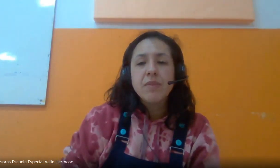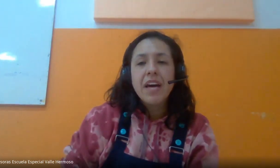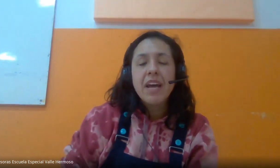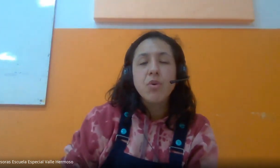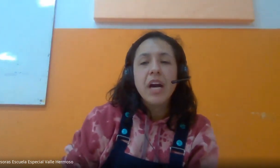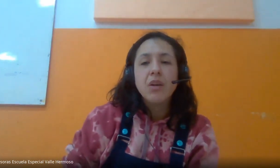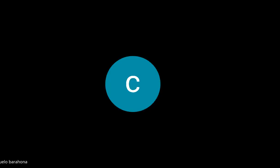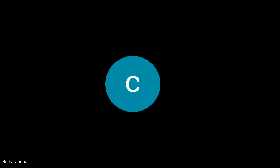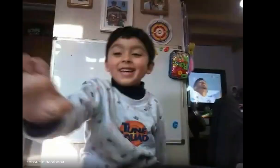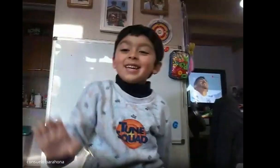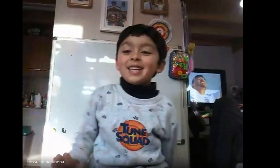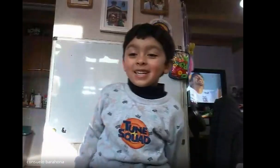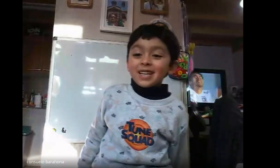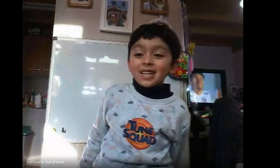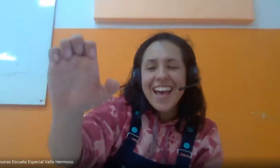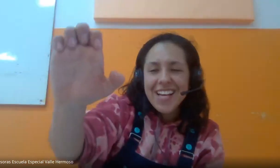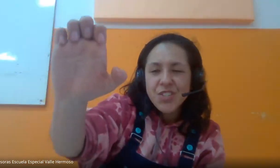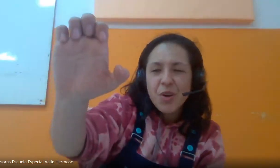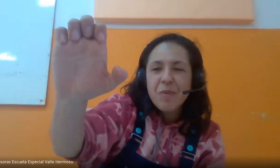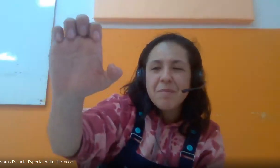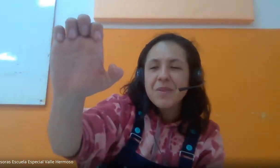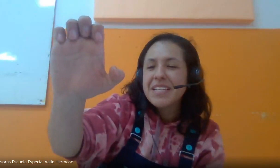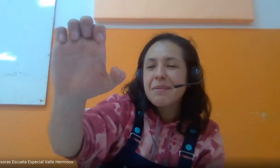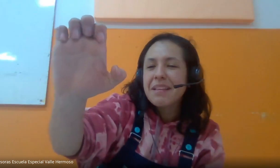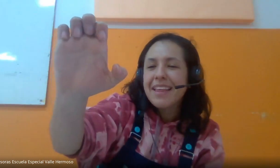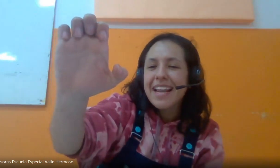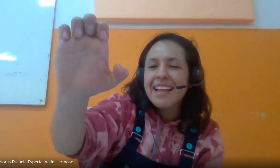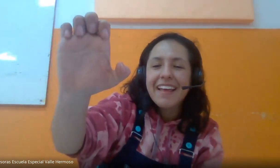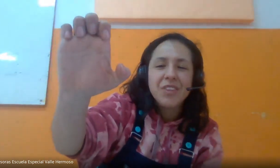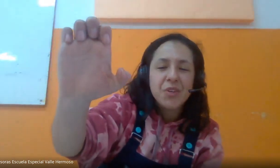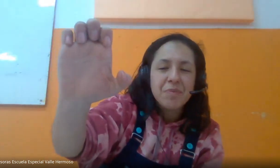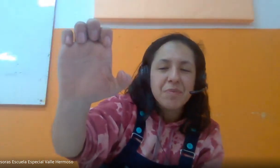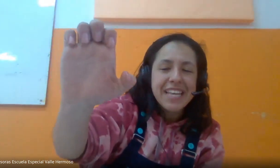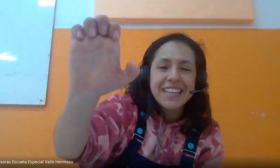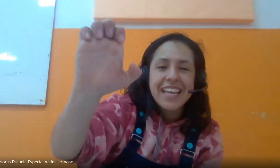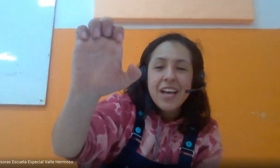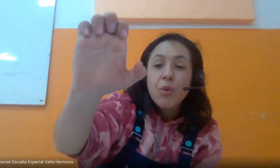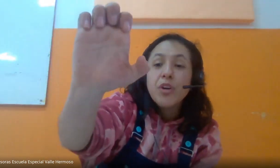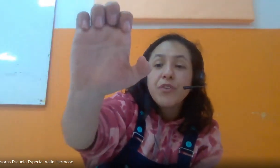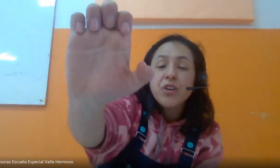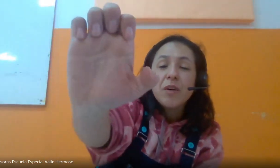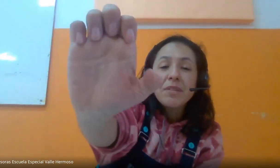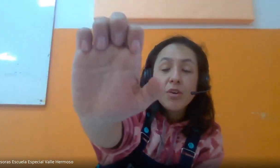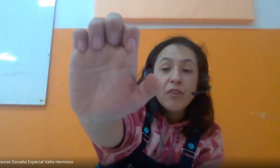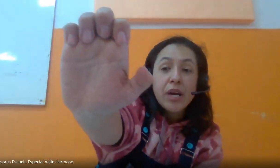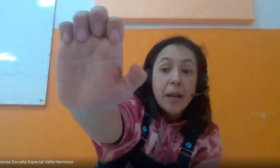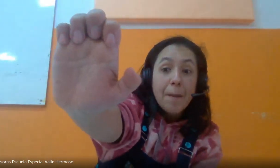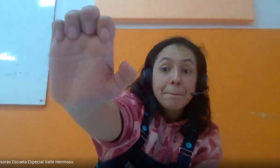van a buscar un... Eso mismo, dice, me está adelantando don Vicente. Un objeto que empiece con la vocal.